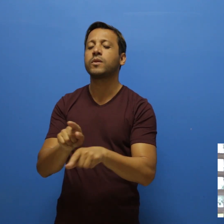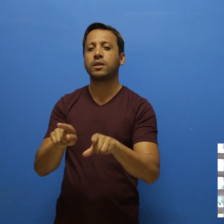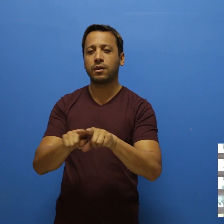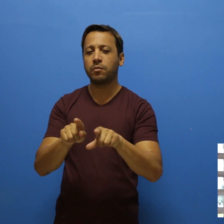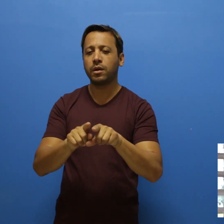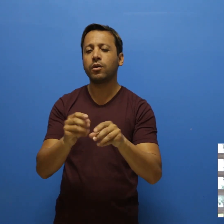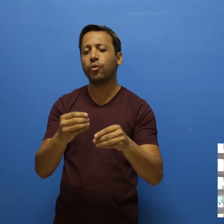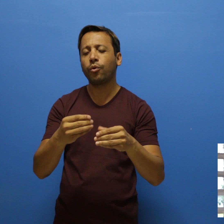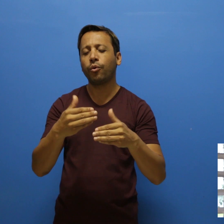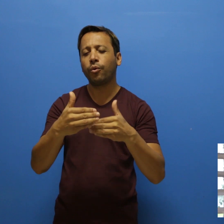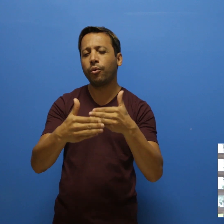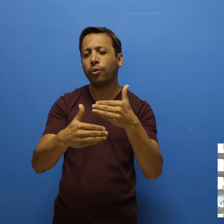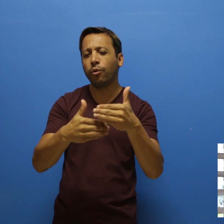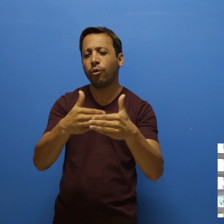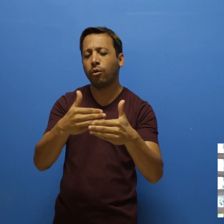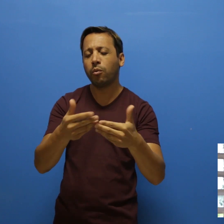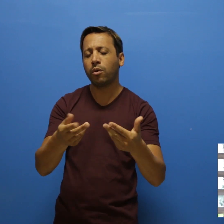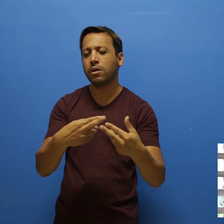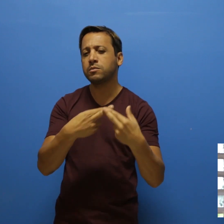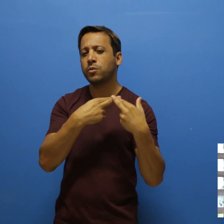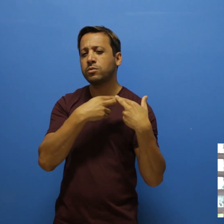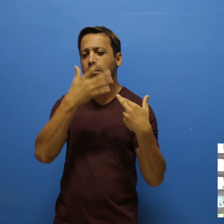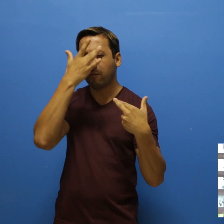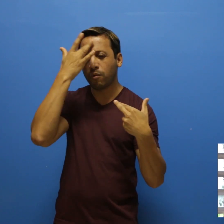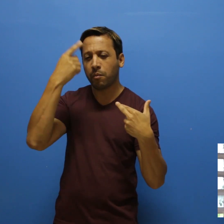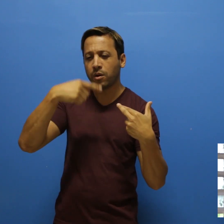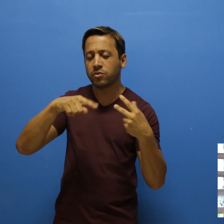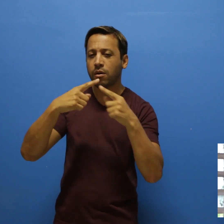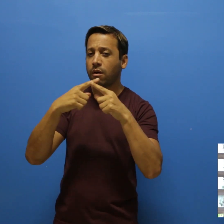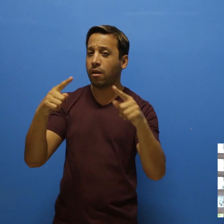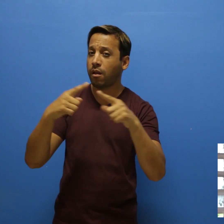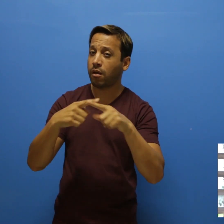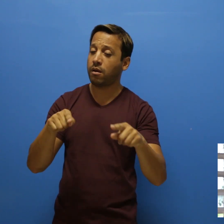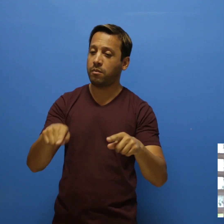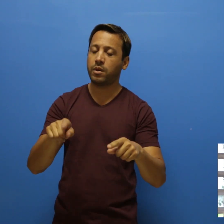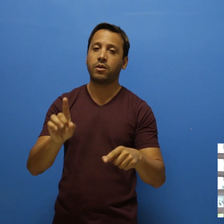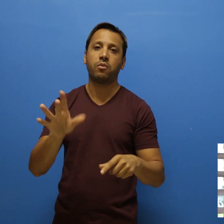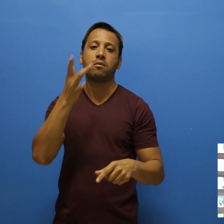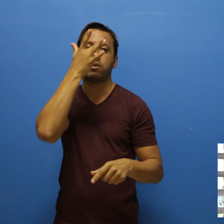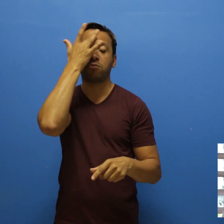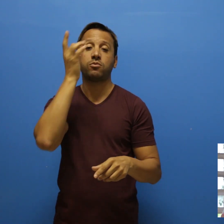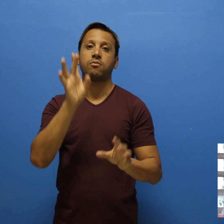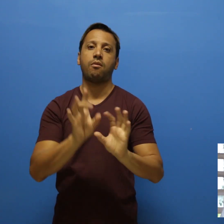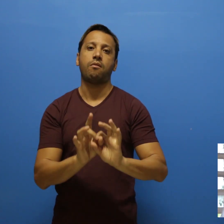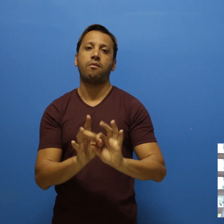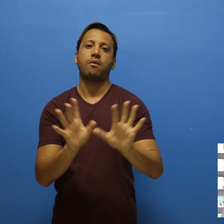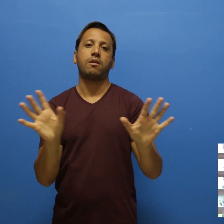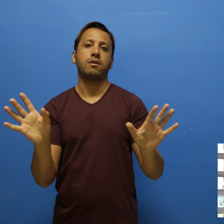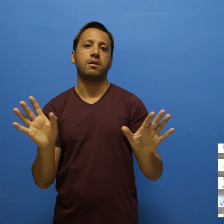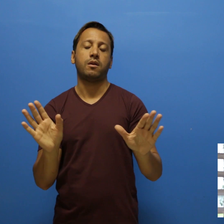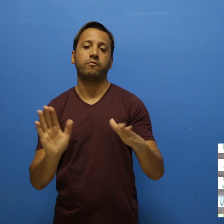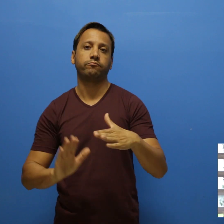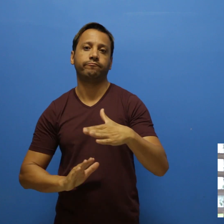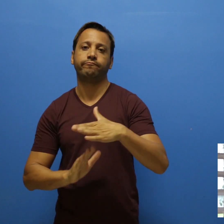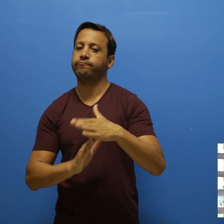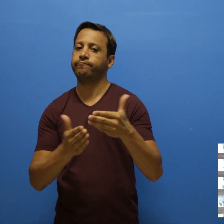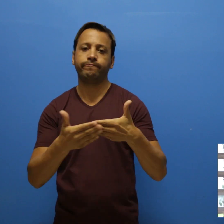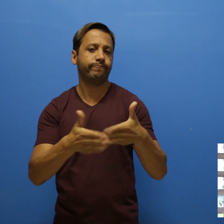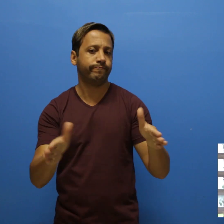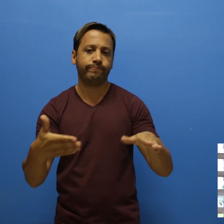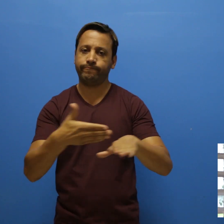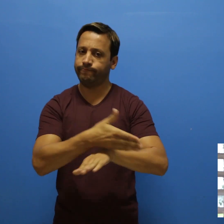em relação a quem contesta. Não basta o indivíduo ser livre, não ter impedimentos a fazer o que ele deseja, mas ele precisa ter